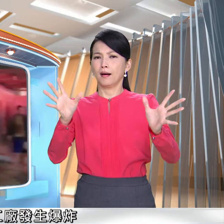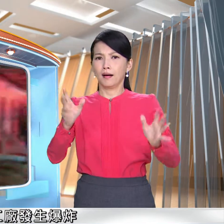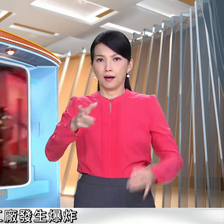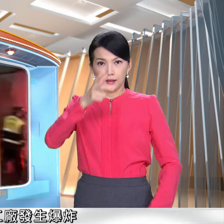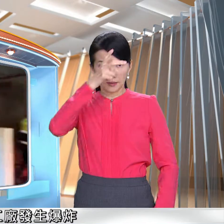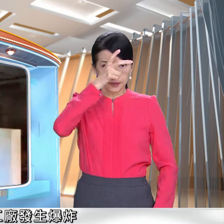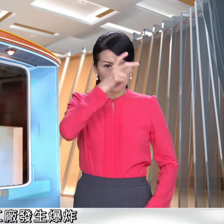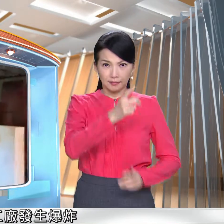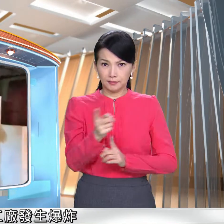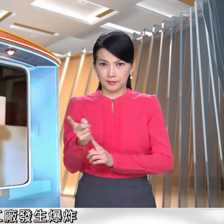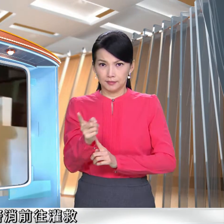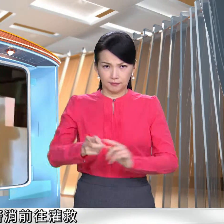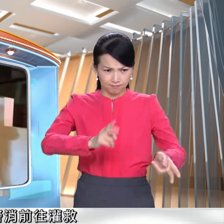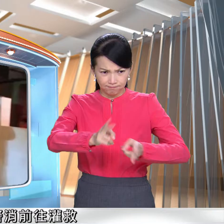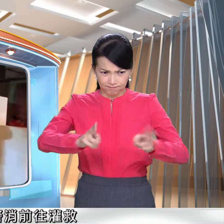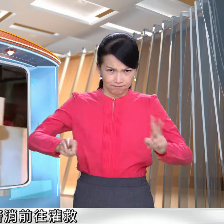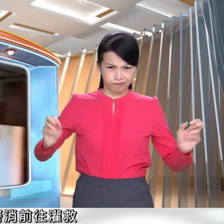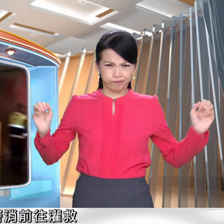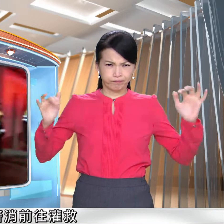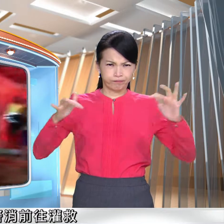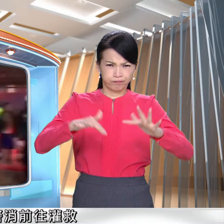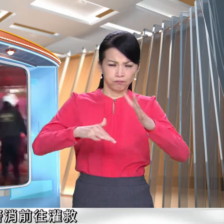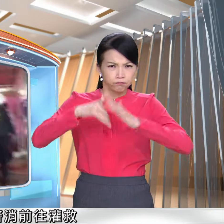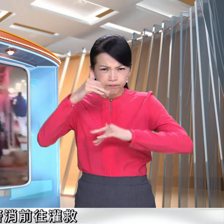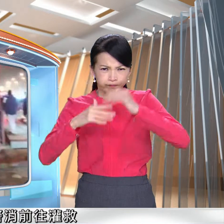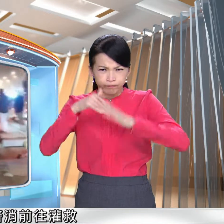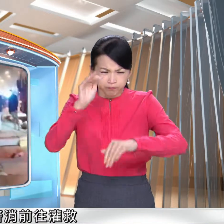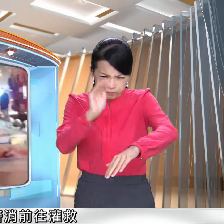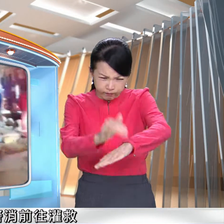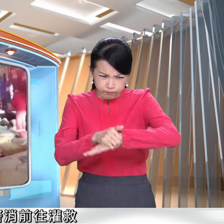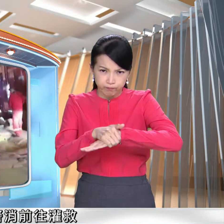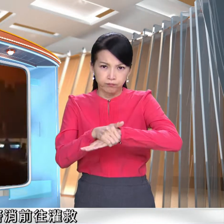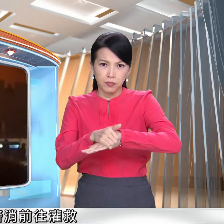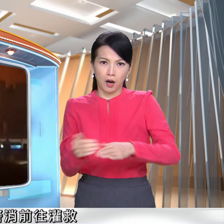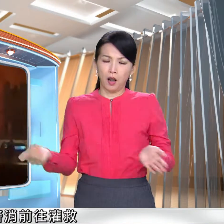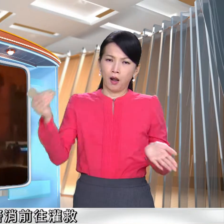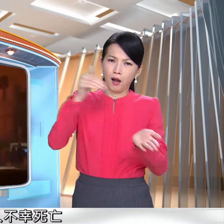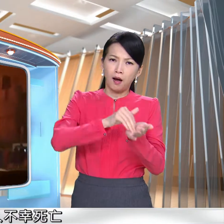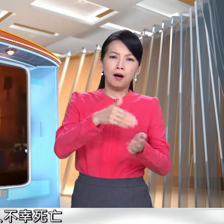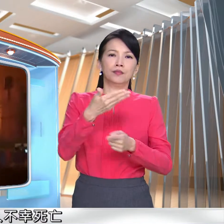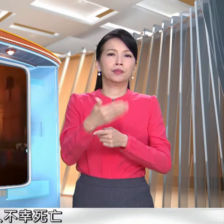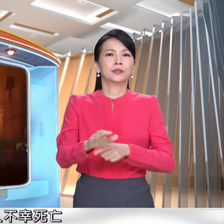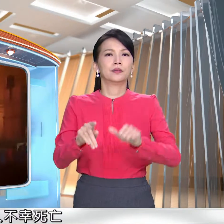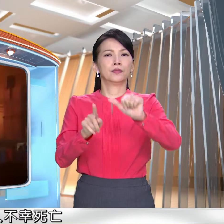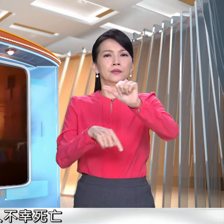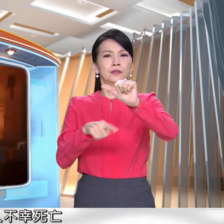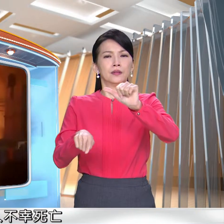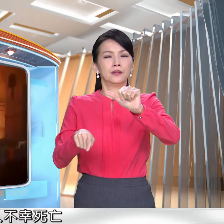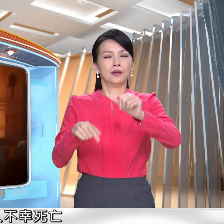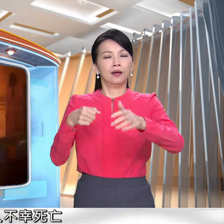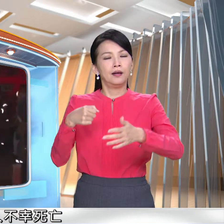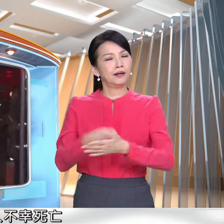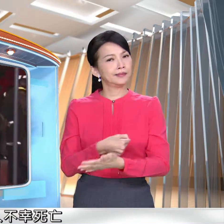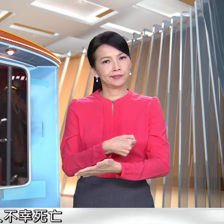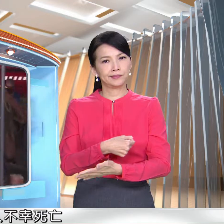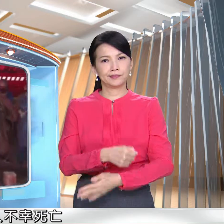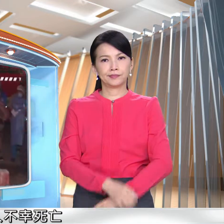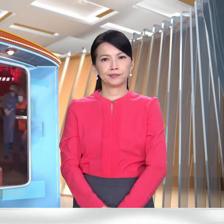爆炸，当局出动大批警消前往灌救，不过仍造成5人不幸死亡。